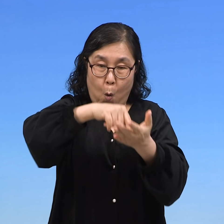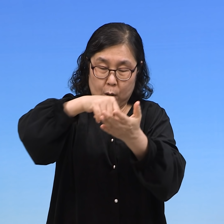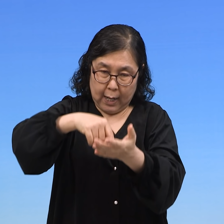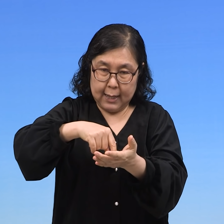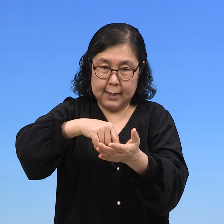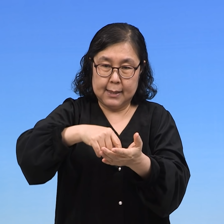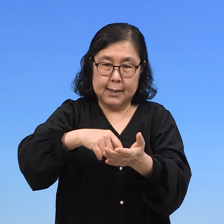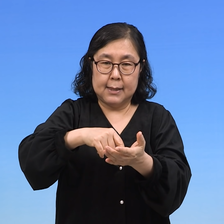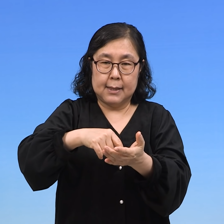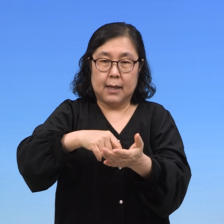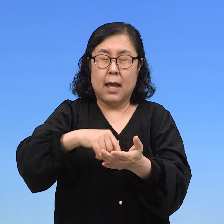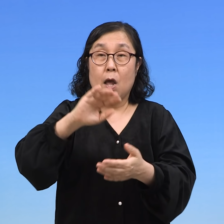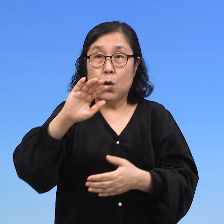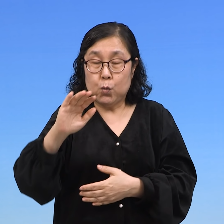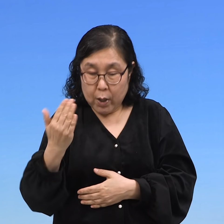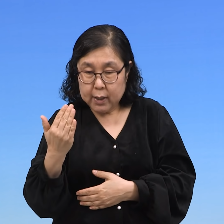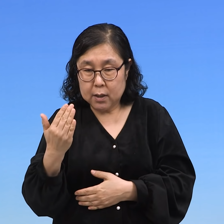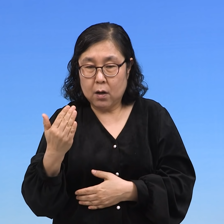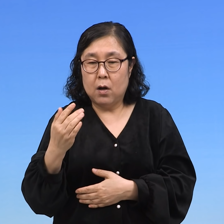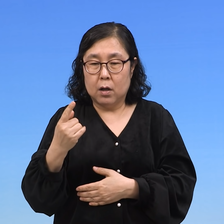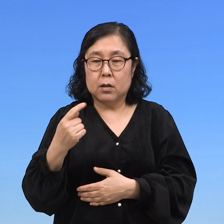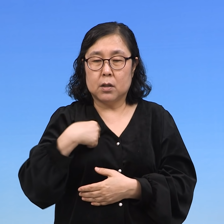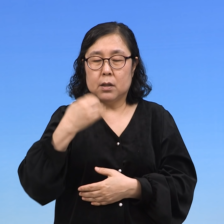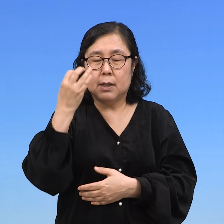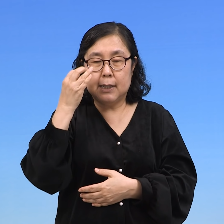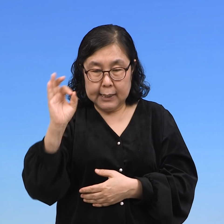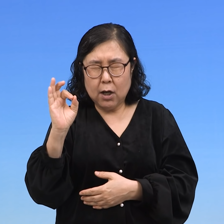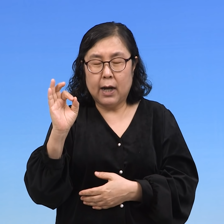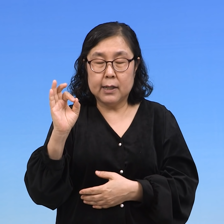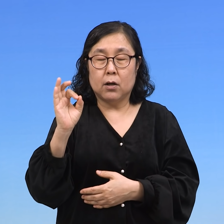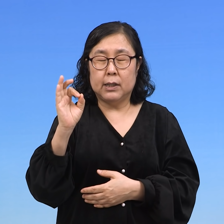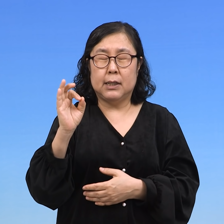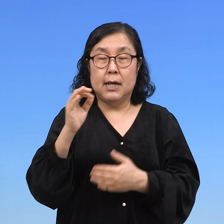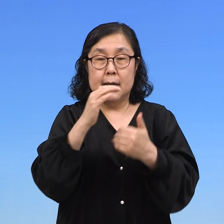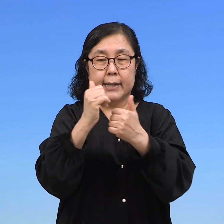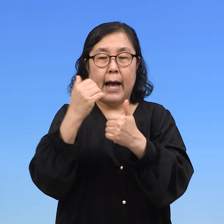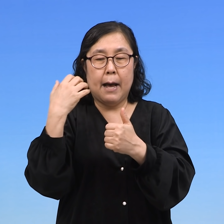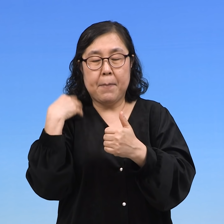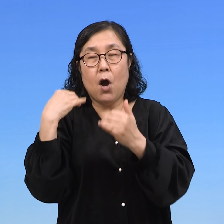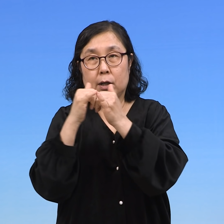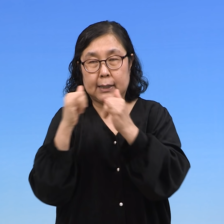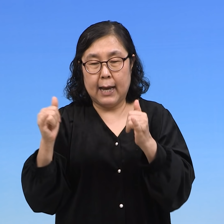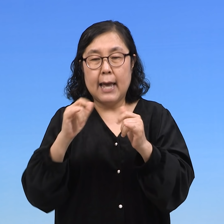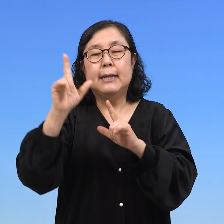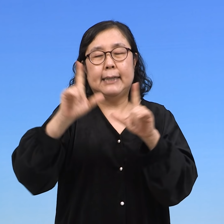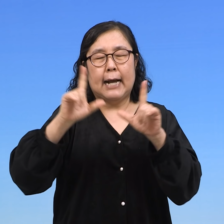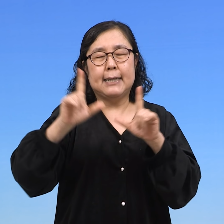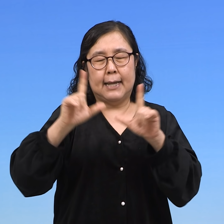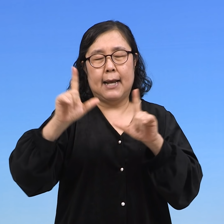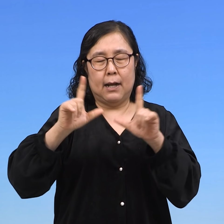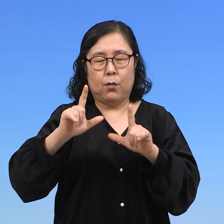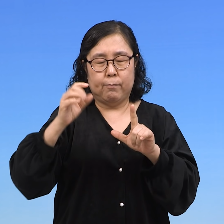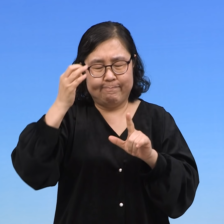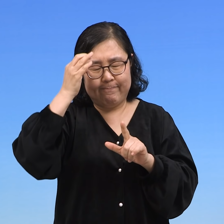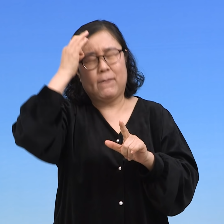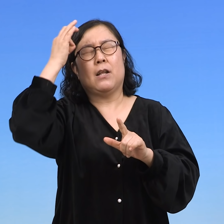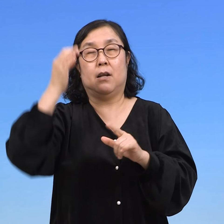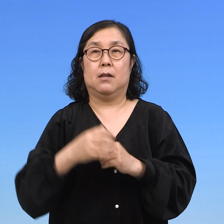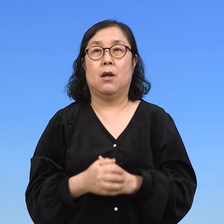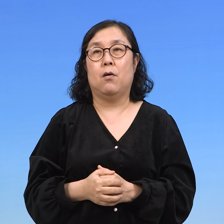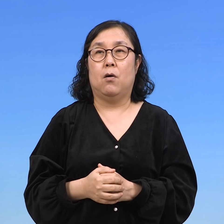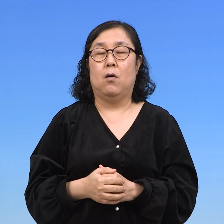수용하는 거 이게 사명자의 자세구나 이걸 이 목사님이 깨달았다는 겁니다 저는 오래전에 그 설교를 들으면서